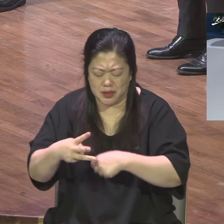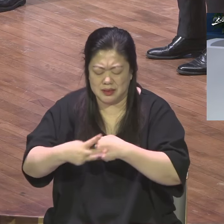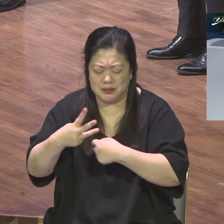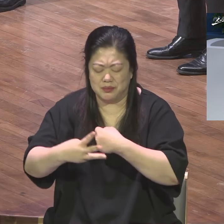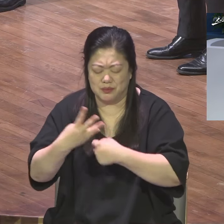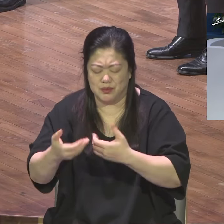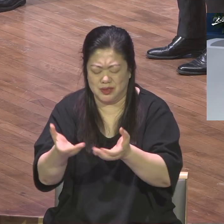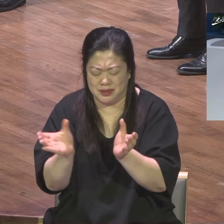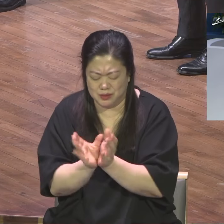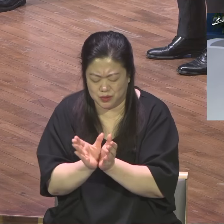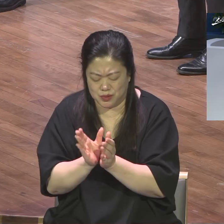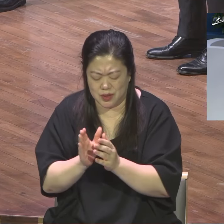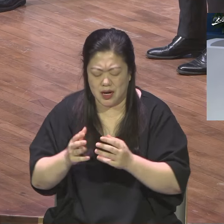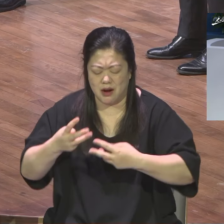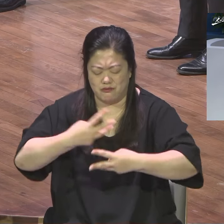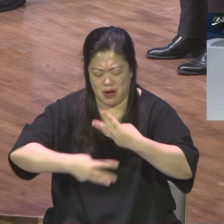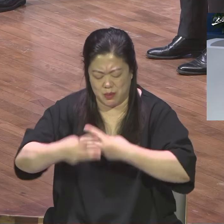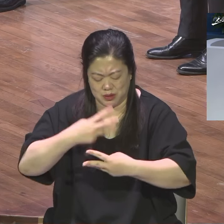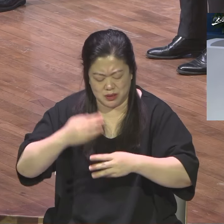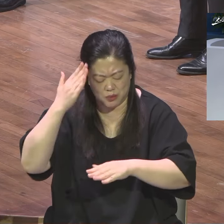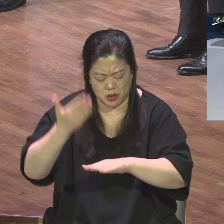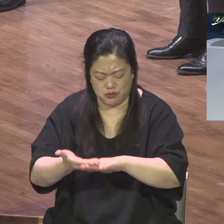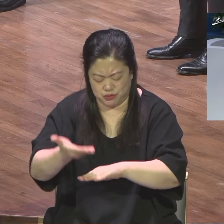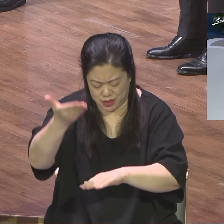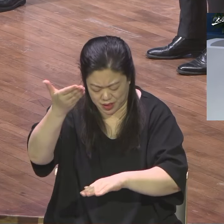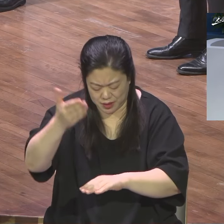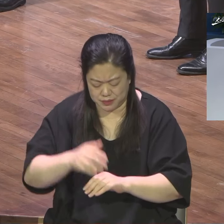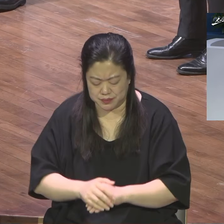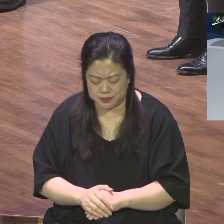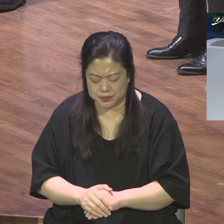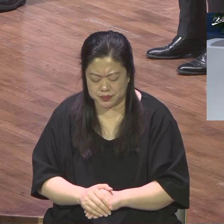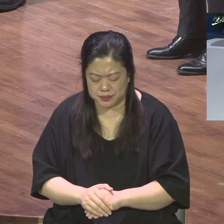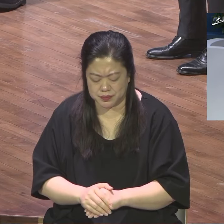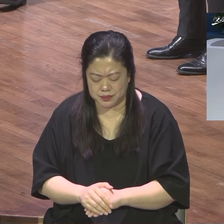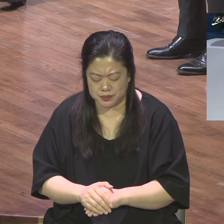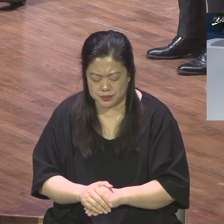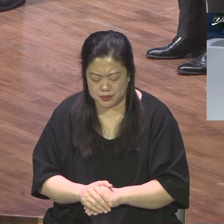위에, 특별히 오늘 기간보고로 하나님께 영광을 돌린